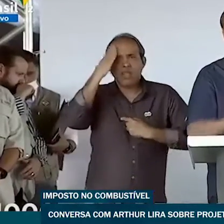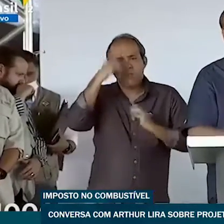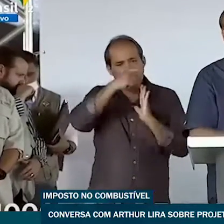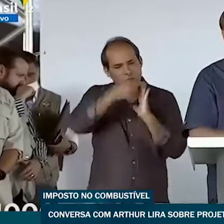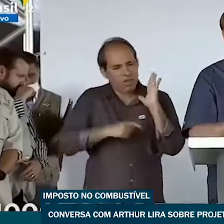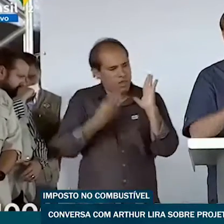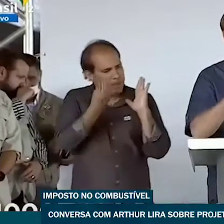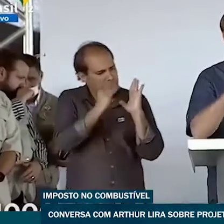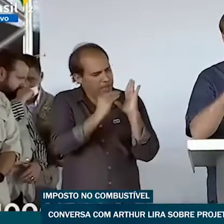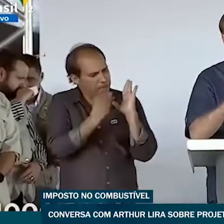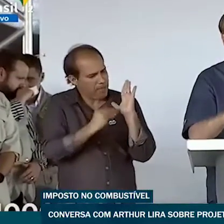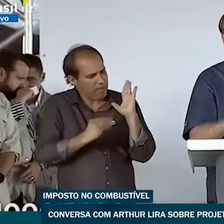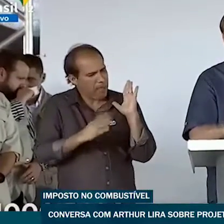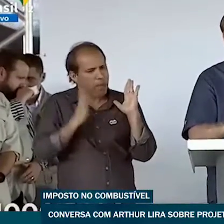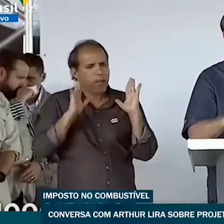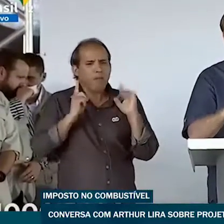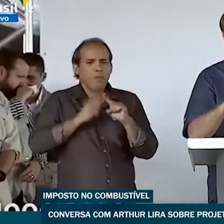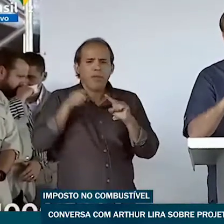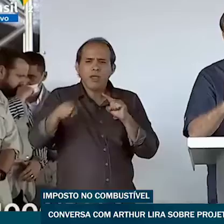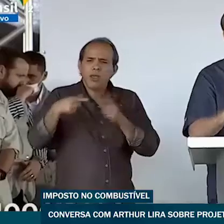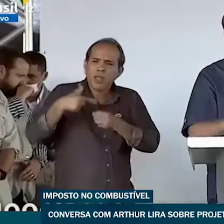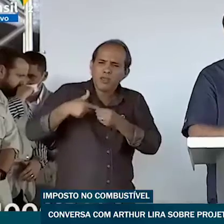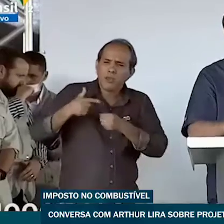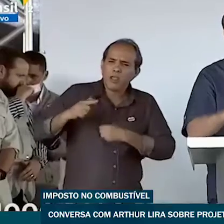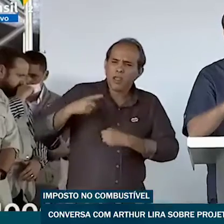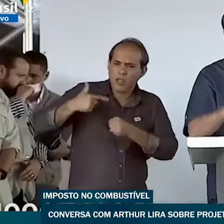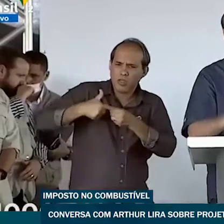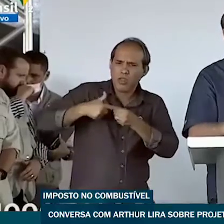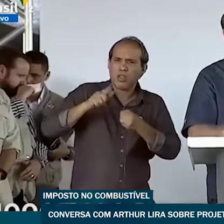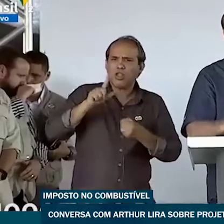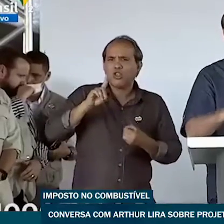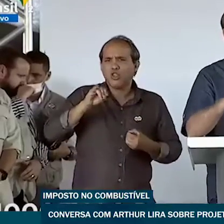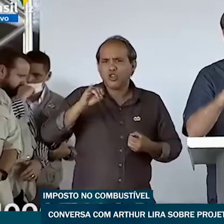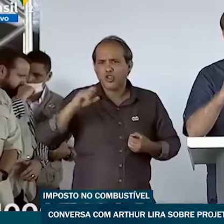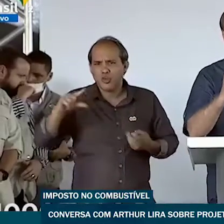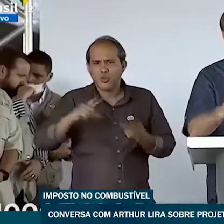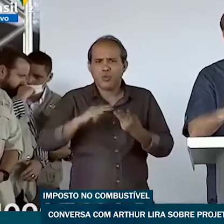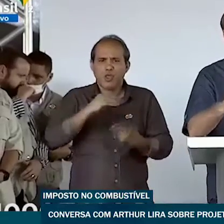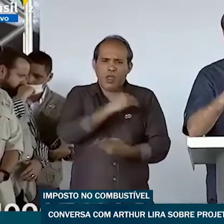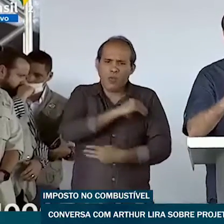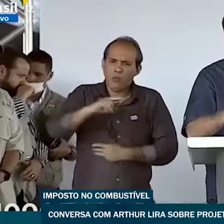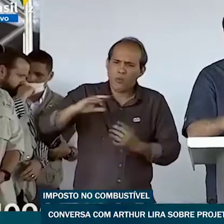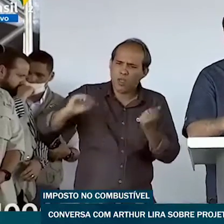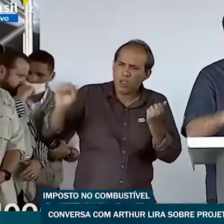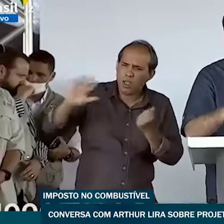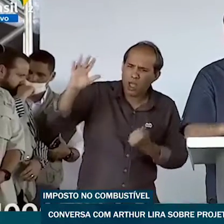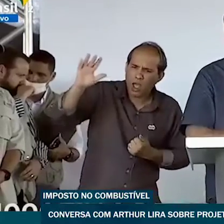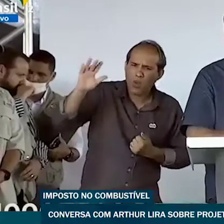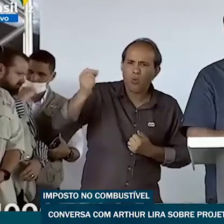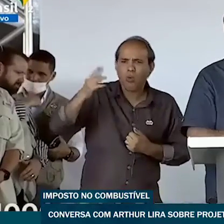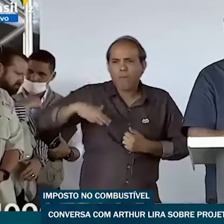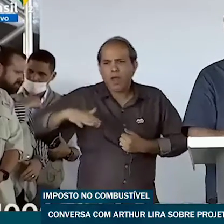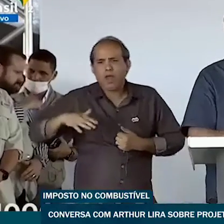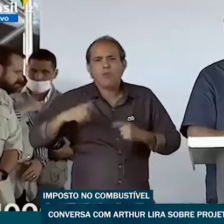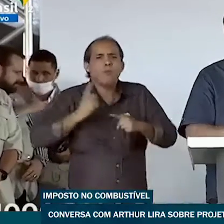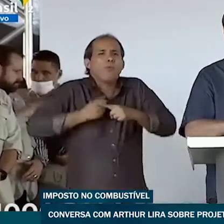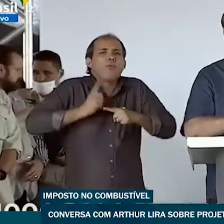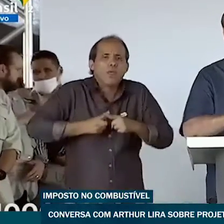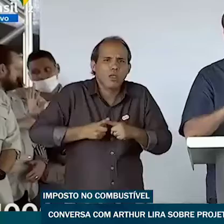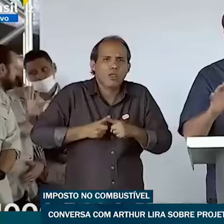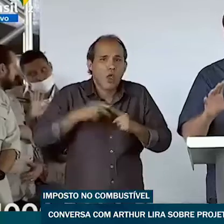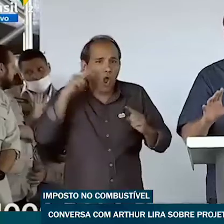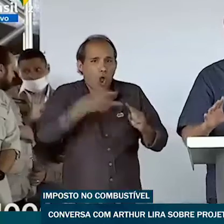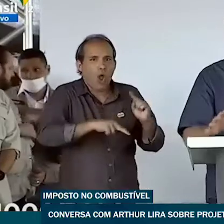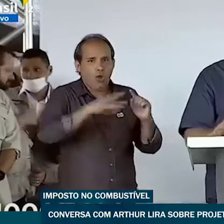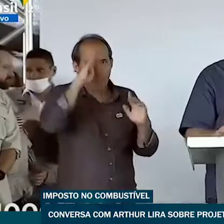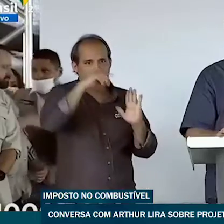onde é a causa da gasolina, do diesel ou do etanol estar no valor atual.